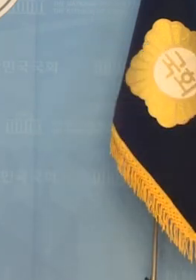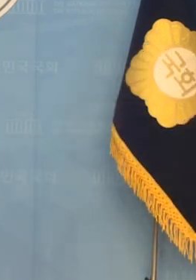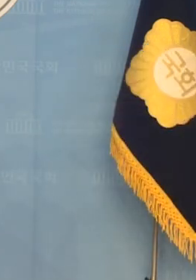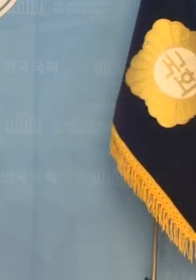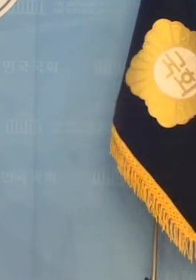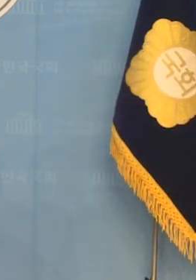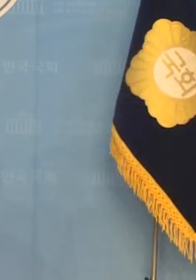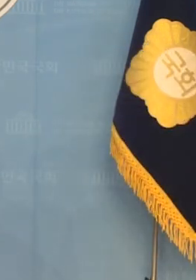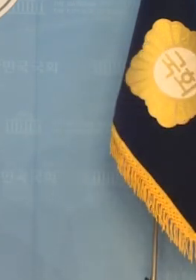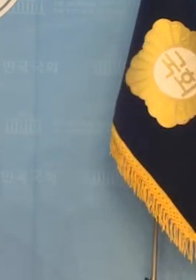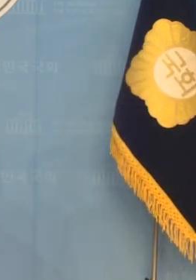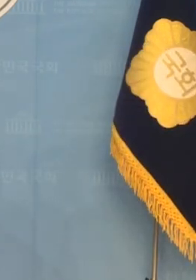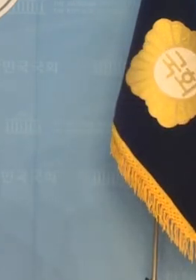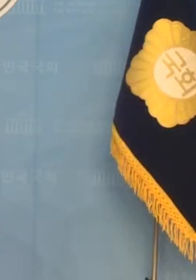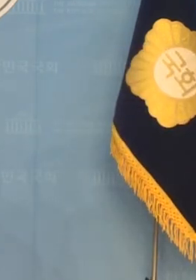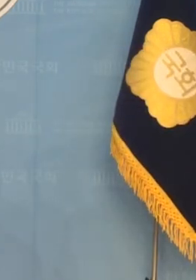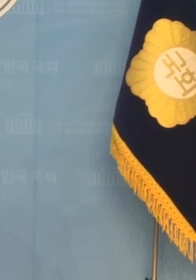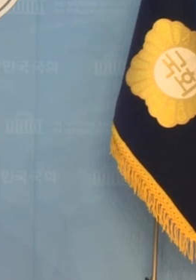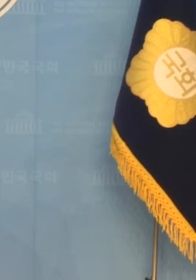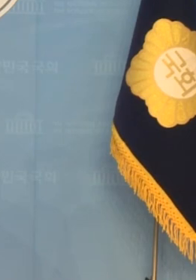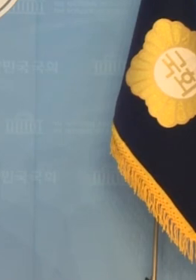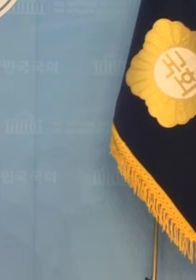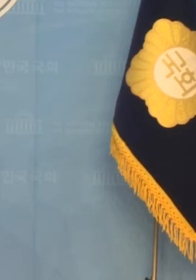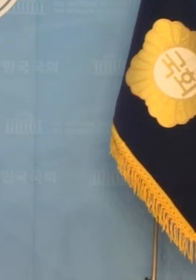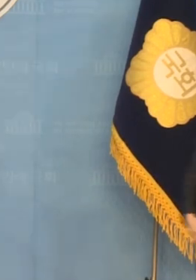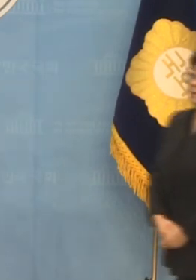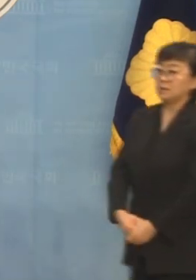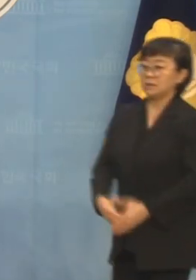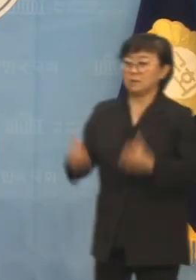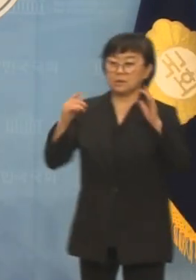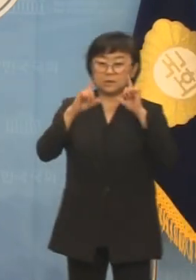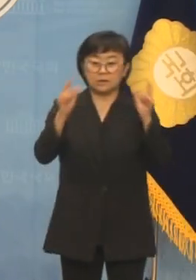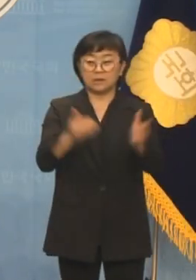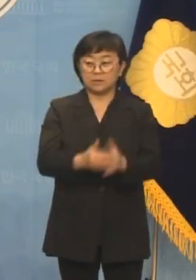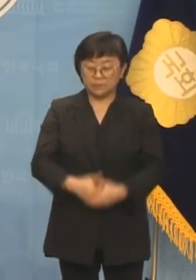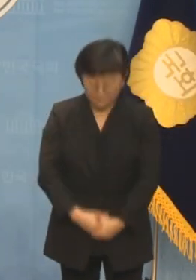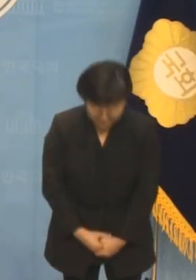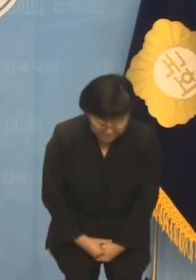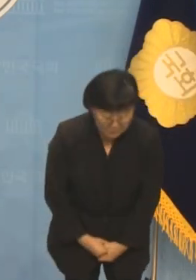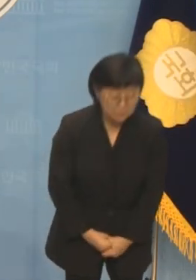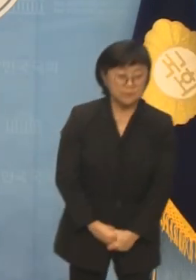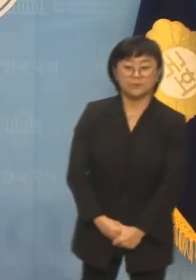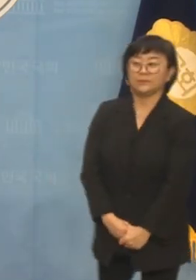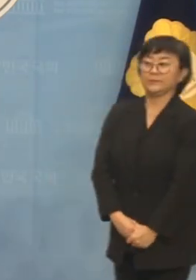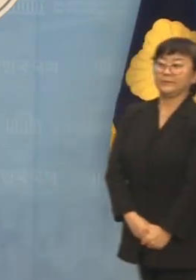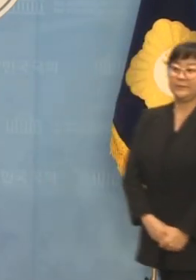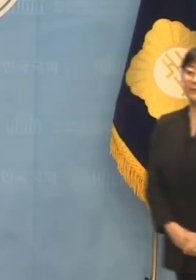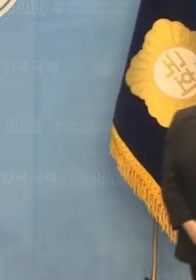이상 제 불출마 선언문 낭독을 마치도록 하겠습니다. 고맙습니다.